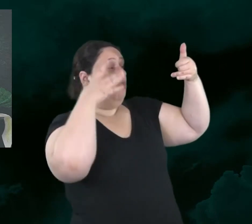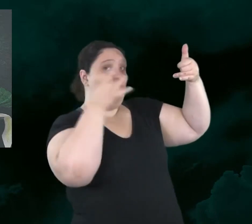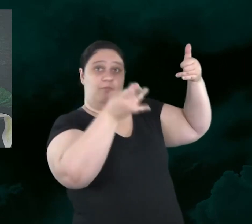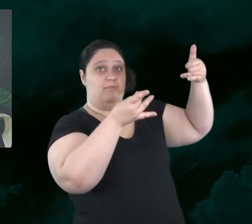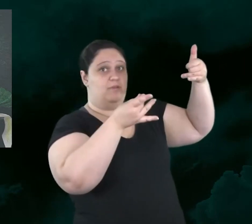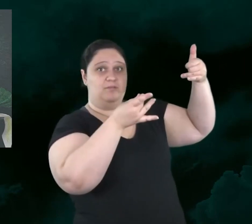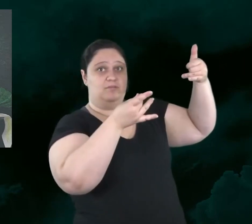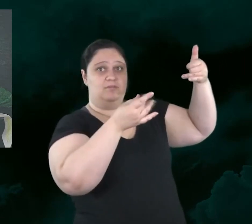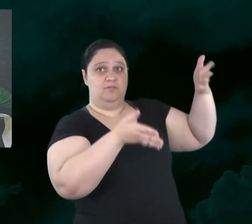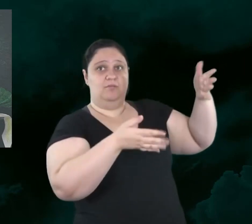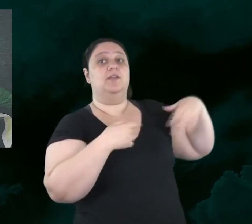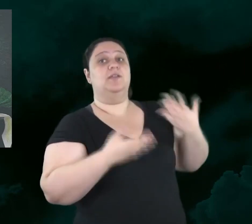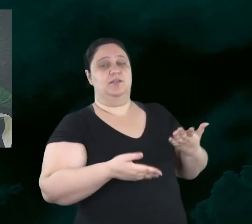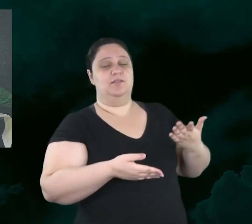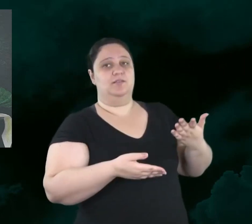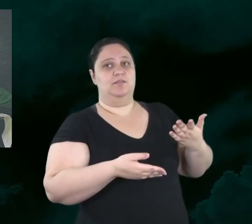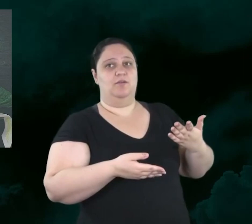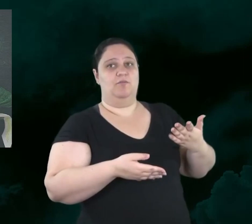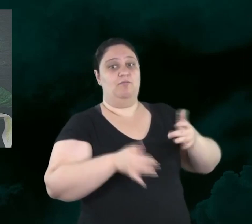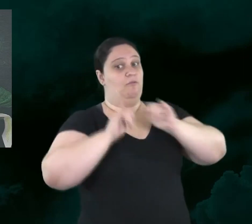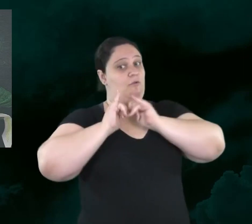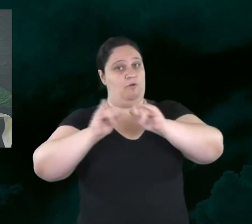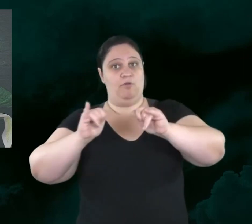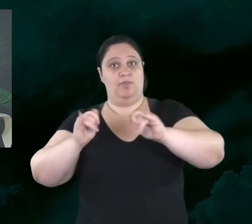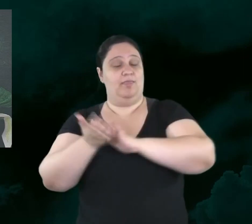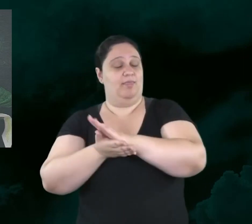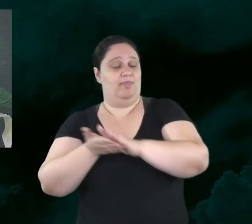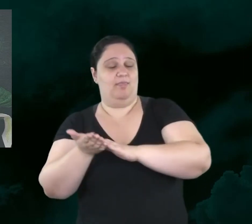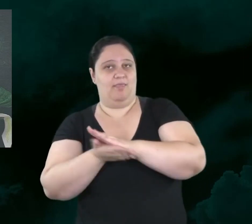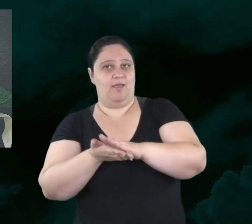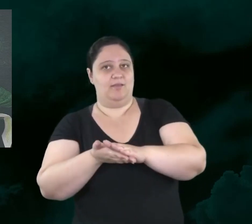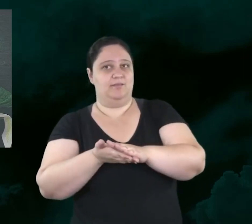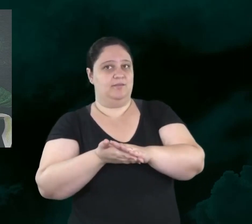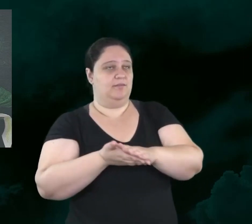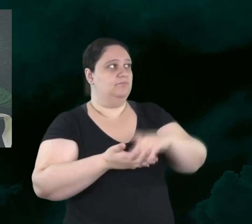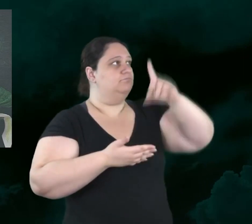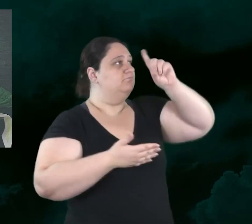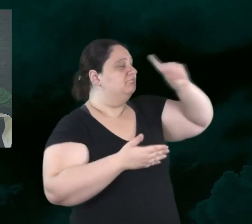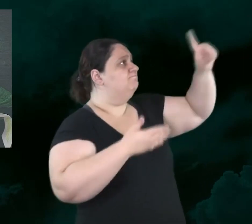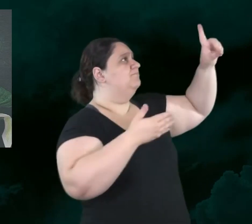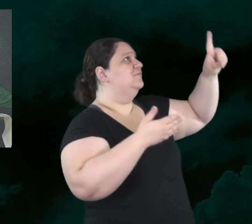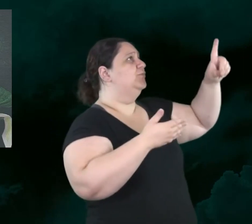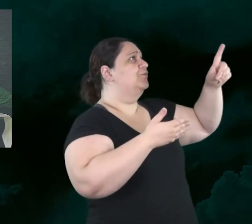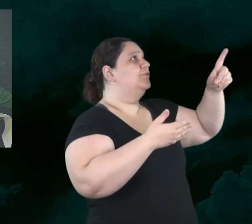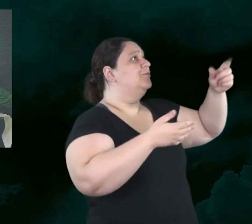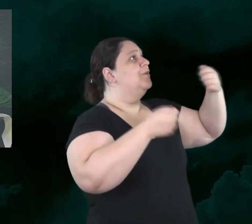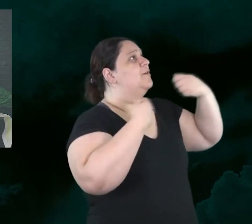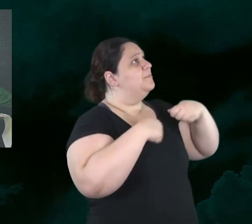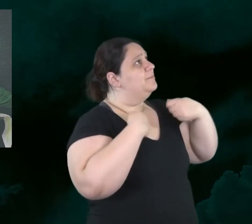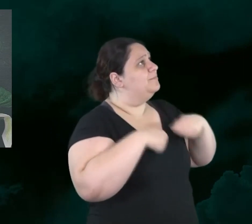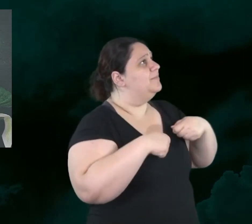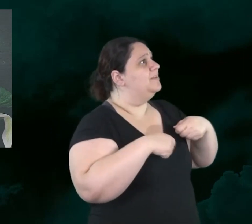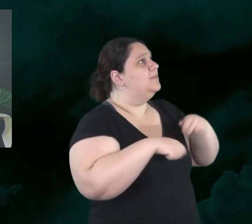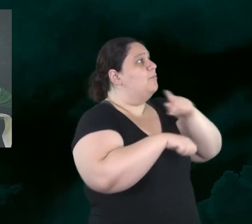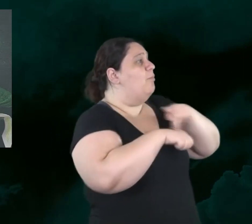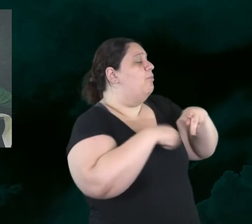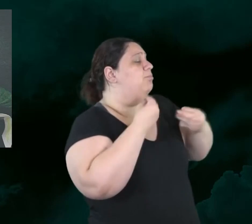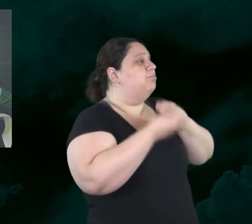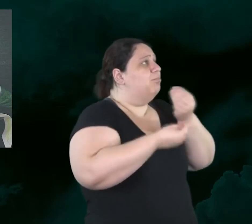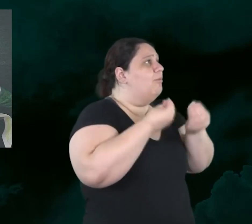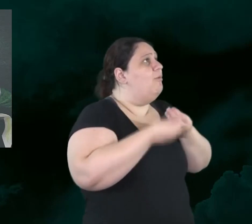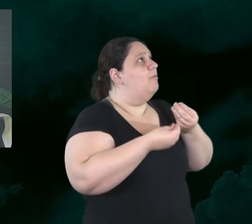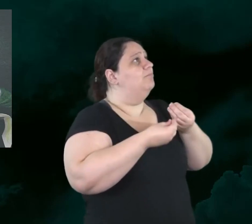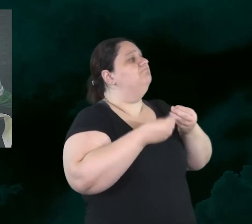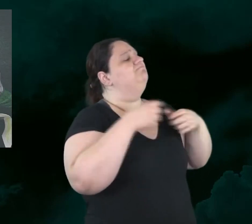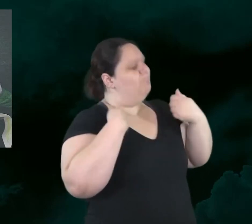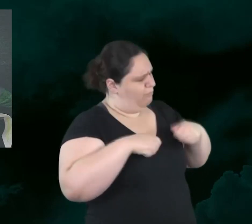buscar o Senhor, Senhor, vem refinar esse ouro. O que tem de impureza? O que o Senhor quer falar comigo? Então, por todos esses dias eu comecei